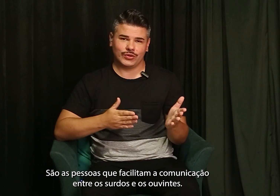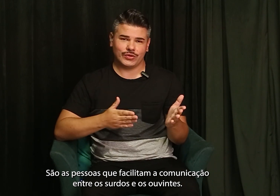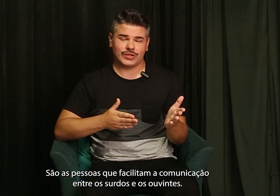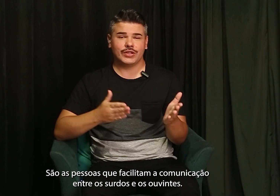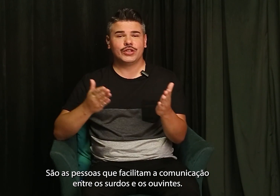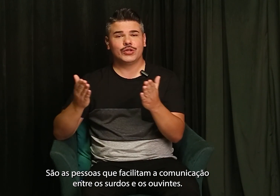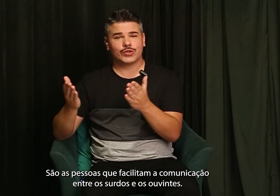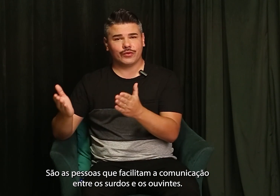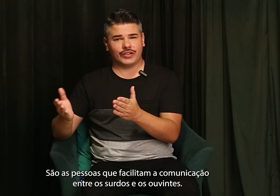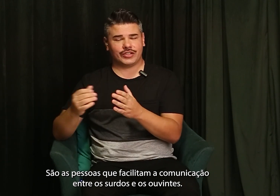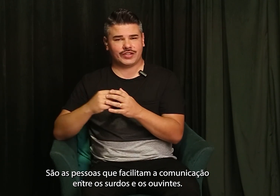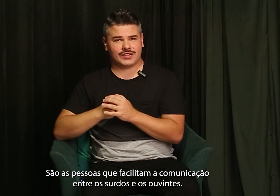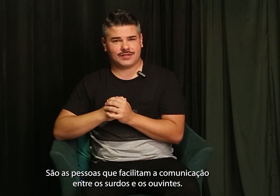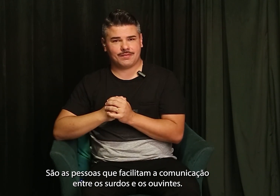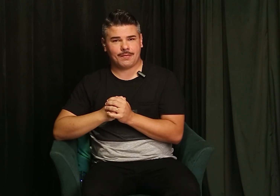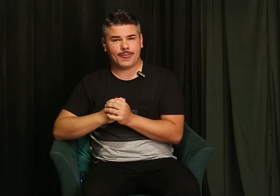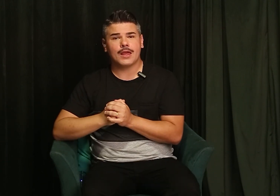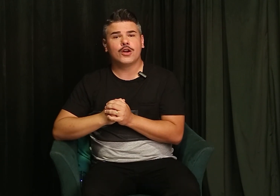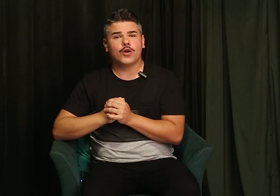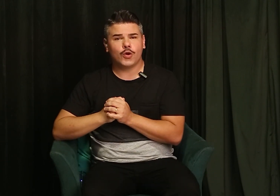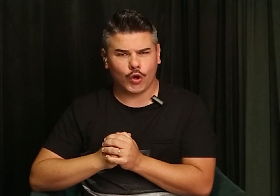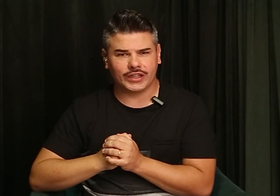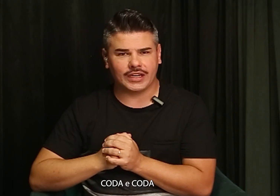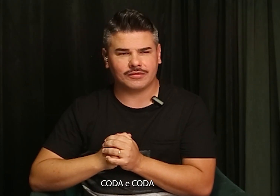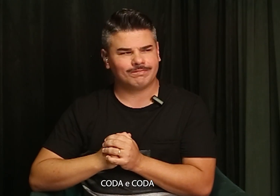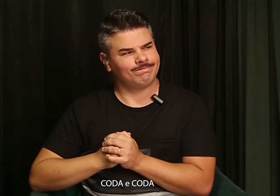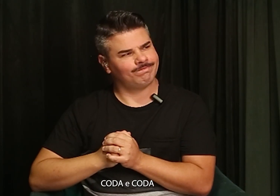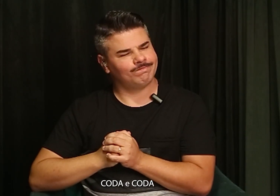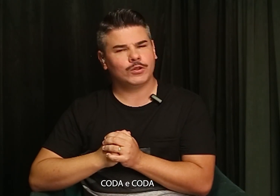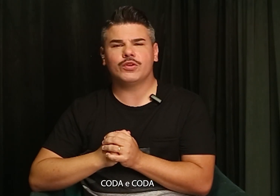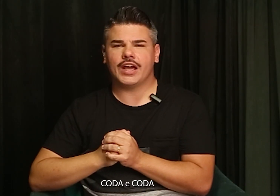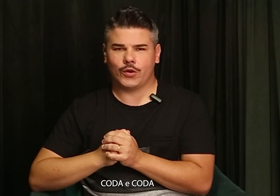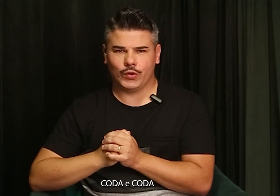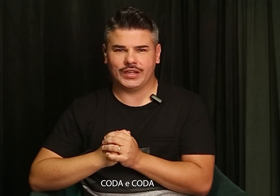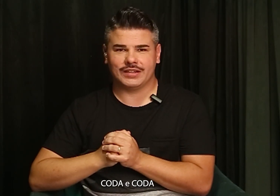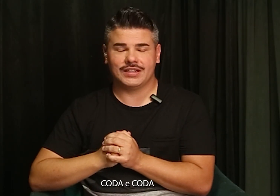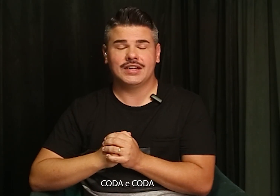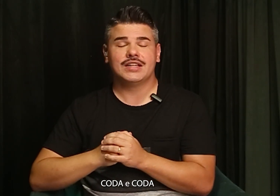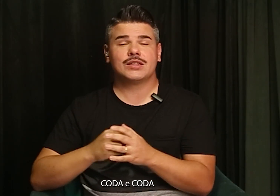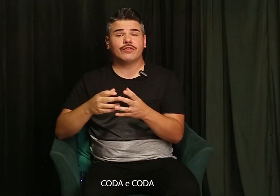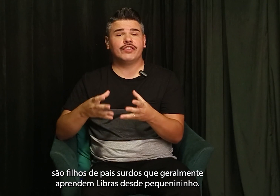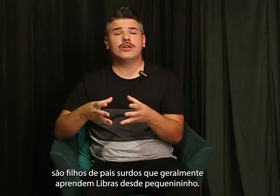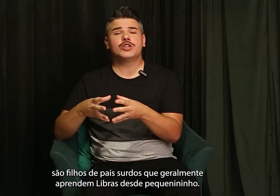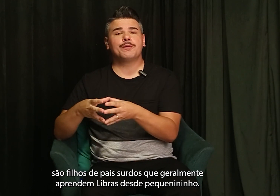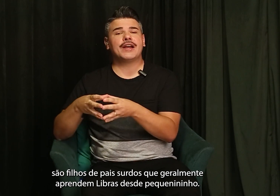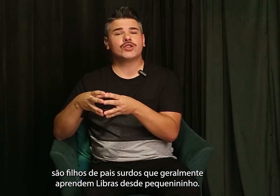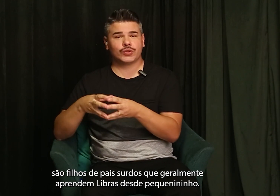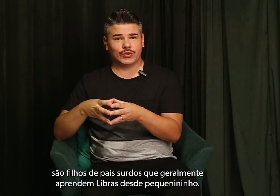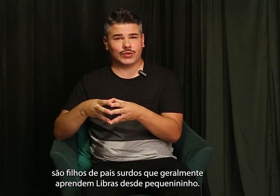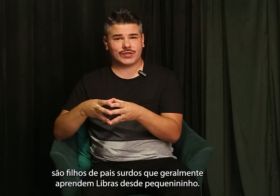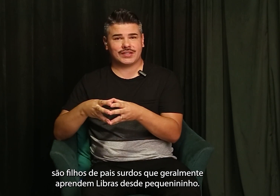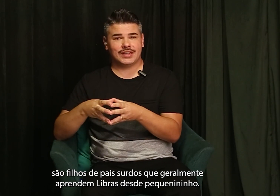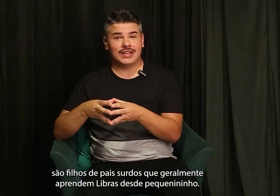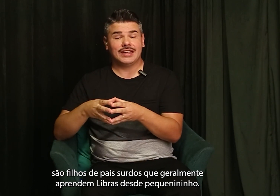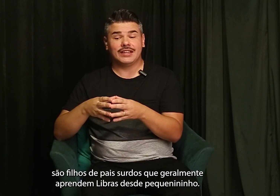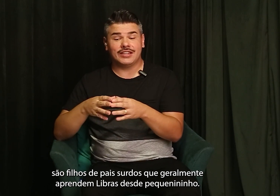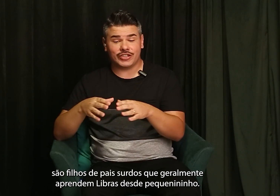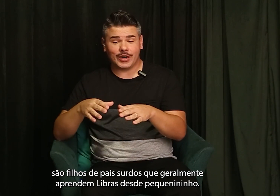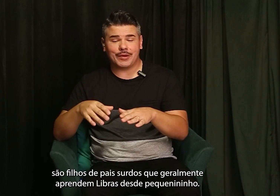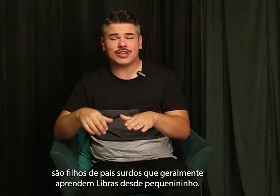os surdos e os ouvintes. Coda. O que é coda? São filhos de pais surdos, que